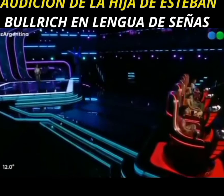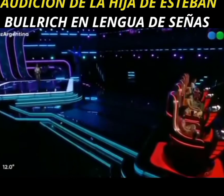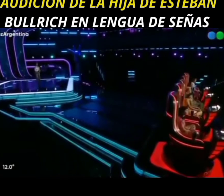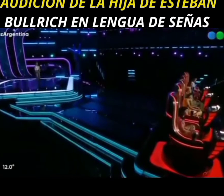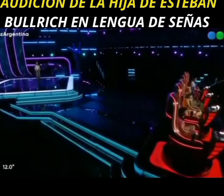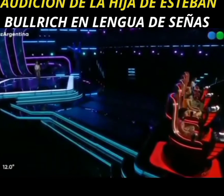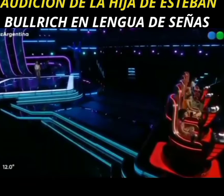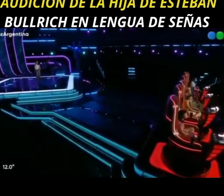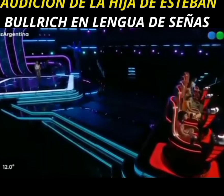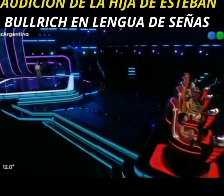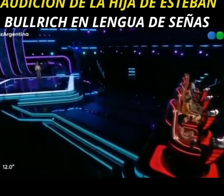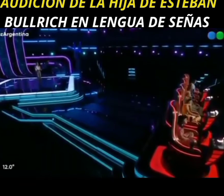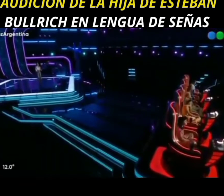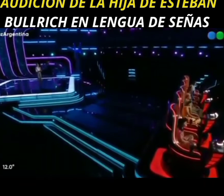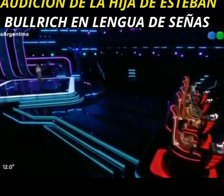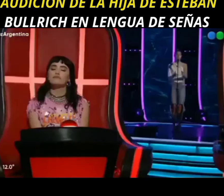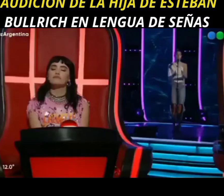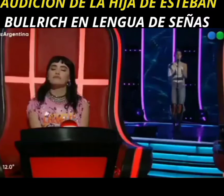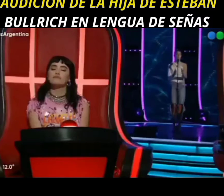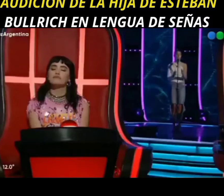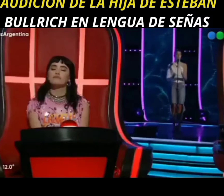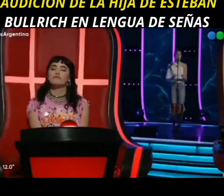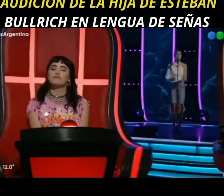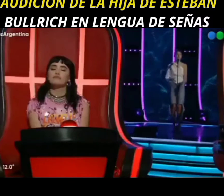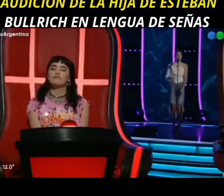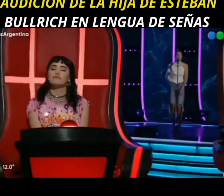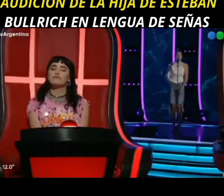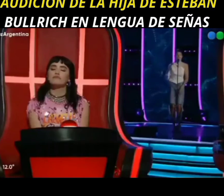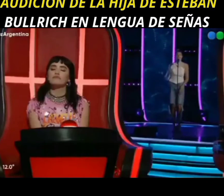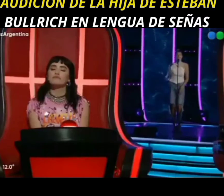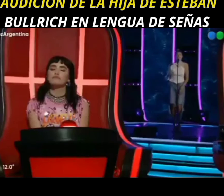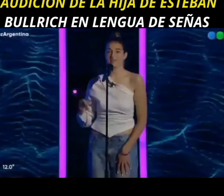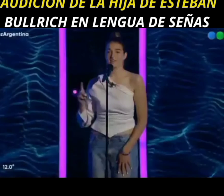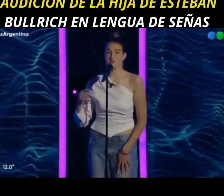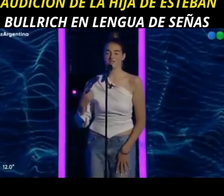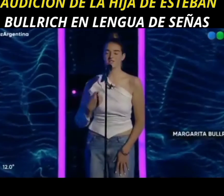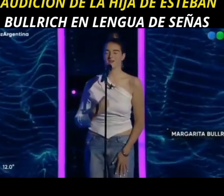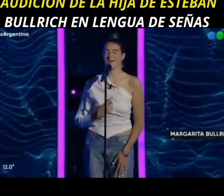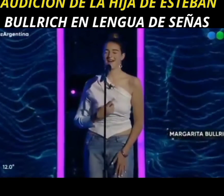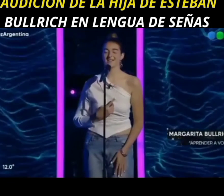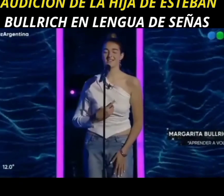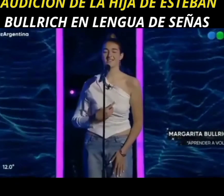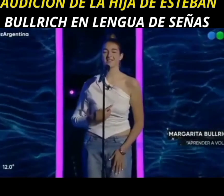Duro es el camino, y sé que no es fácil.